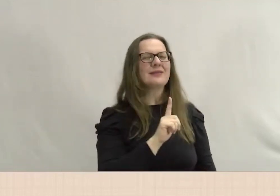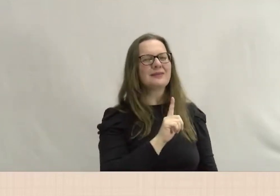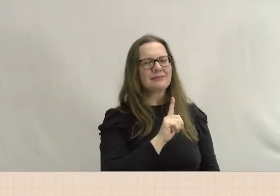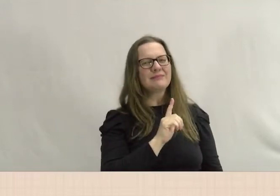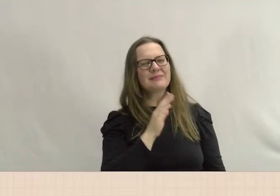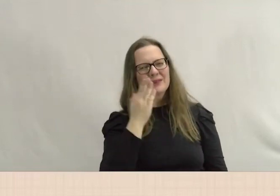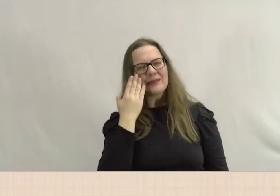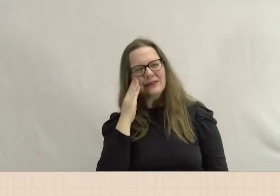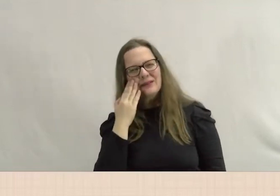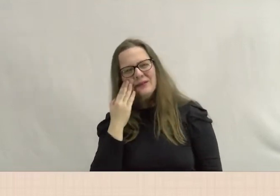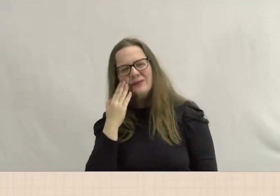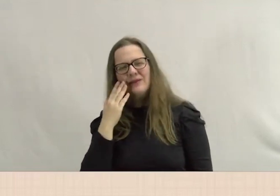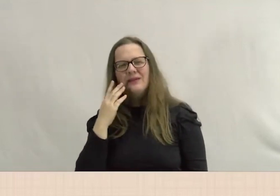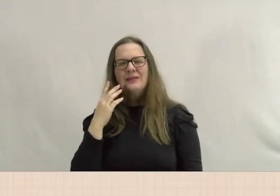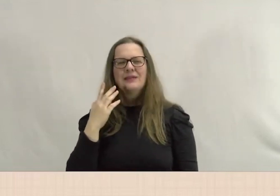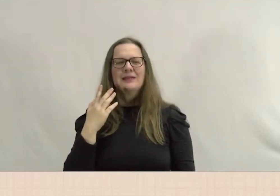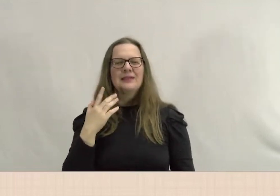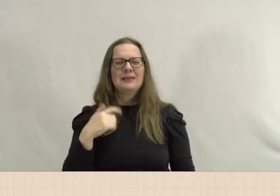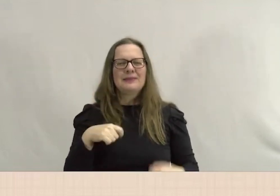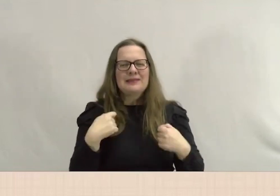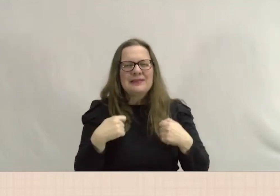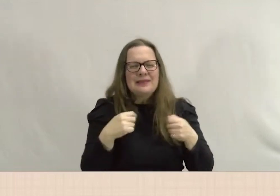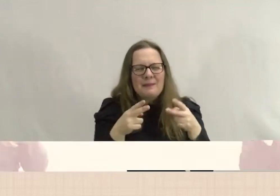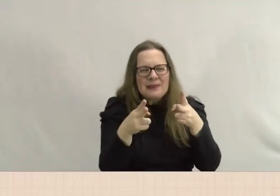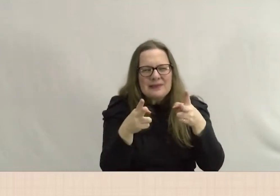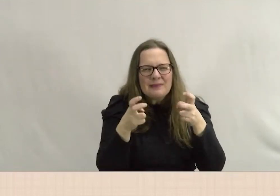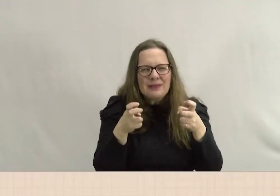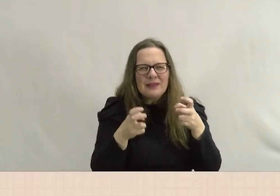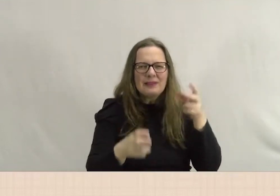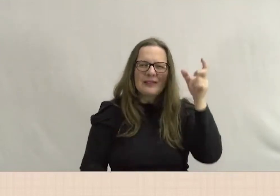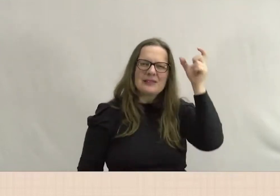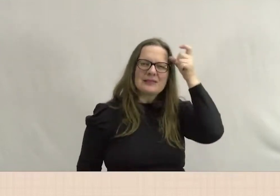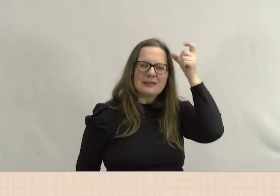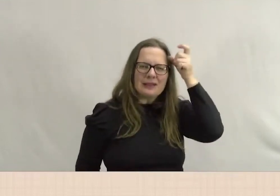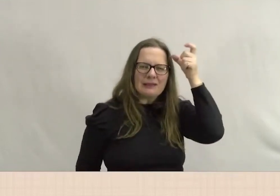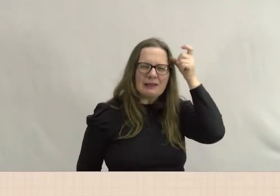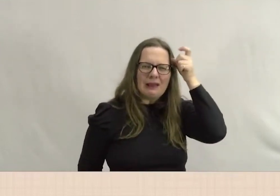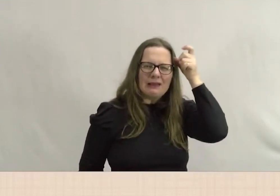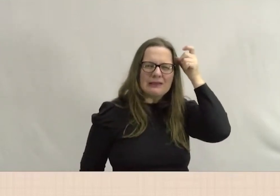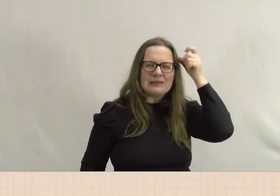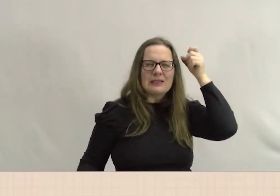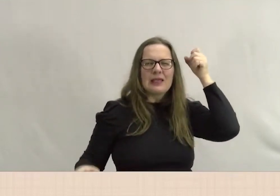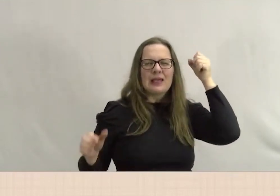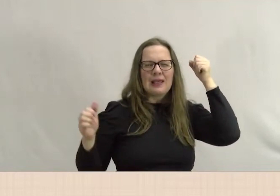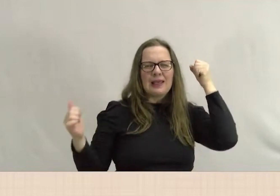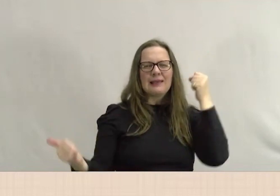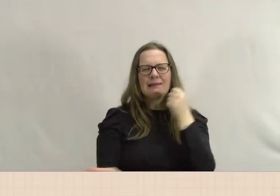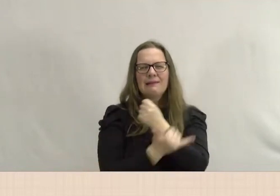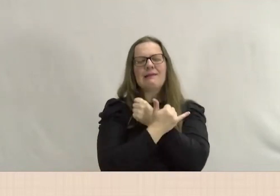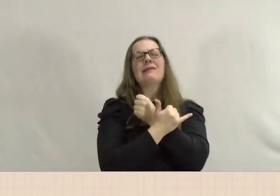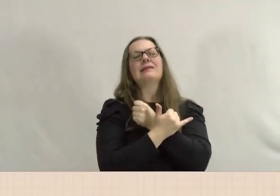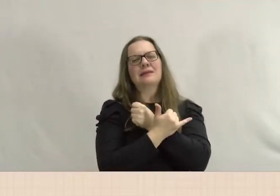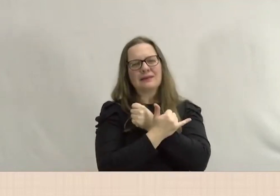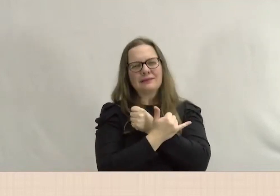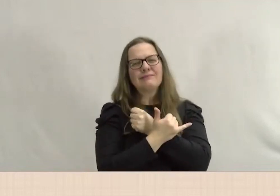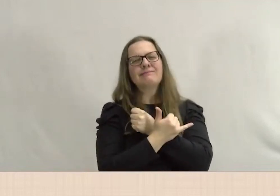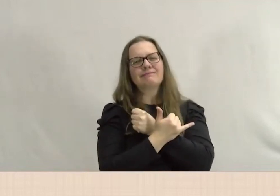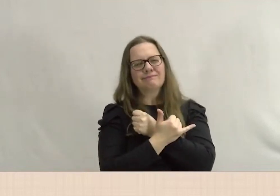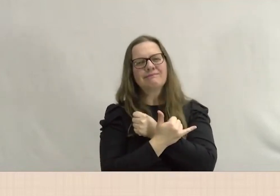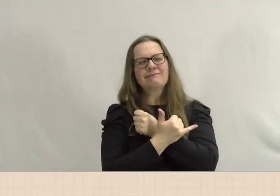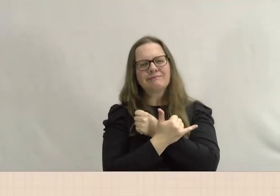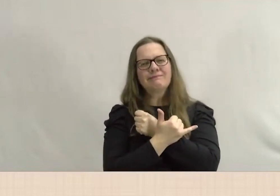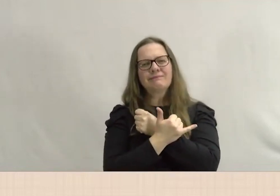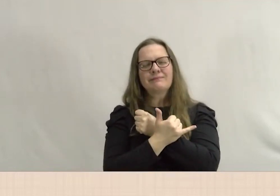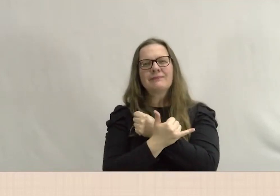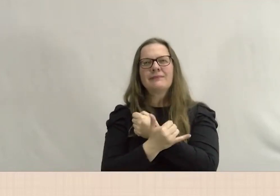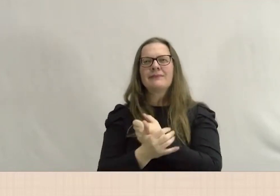Vocês entenderam ou não? Essa é a artimanha de Satanás. Não, agora eu vou pedir uma licença para Deus, depois eu volto. Irmão, não